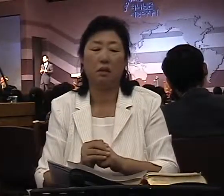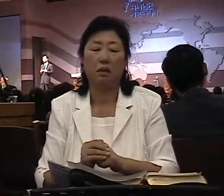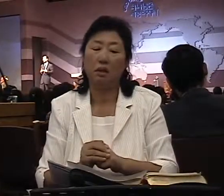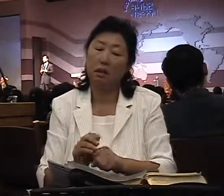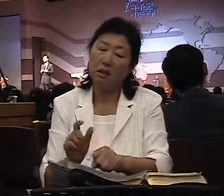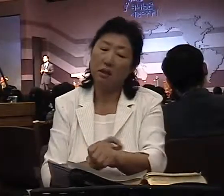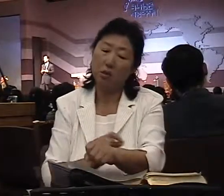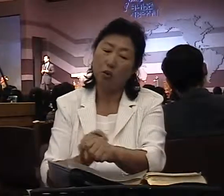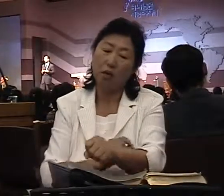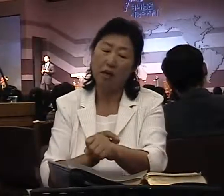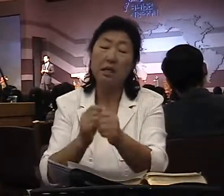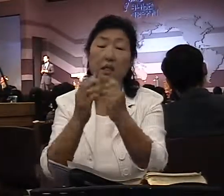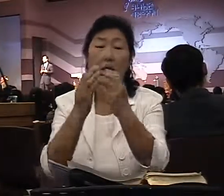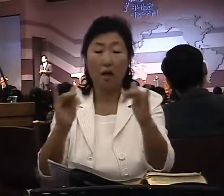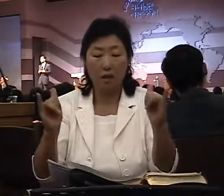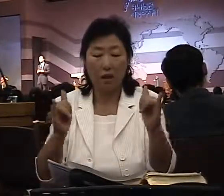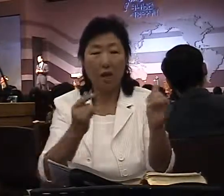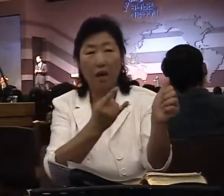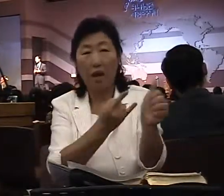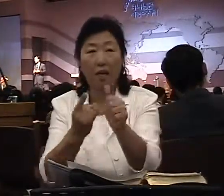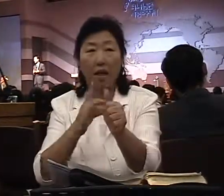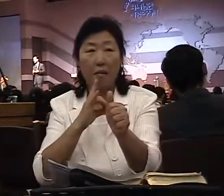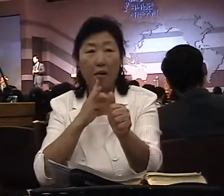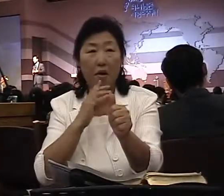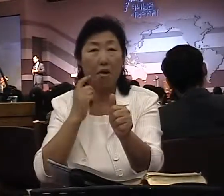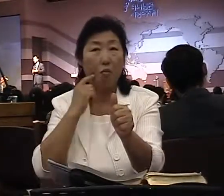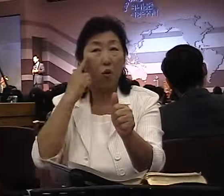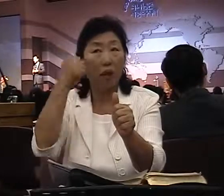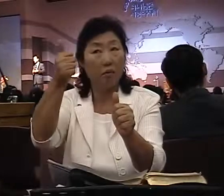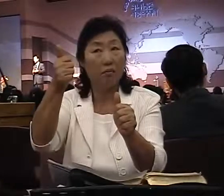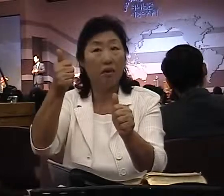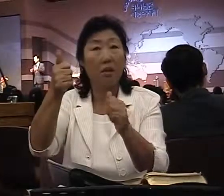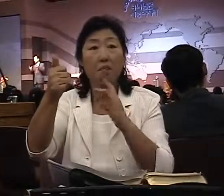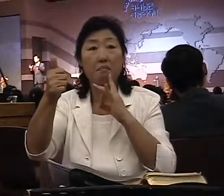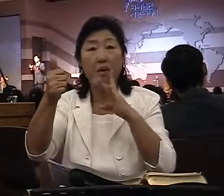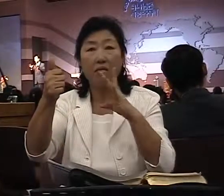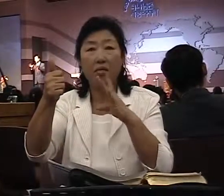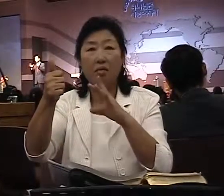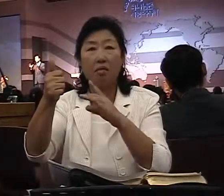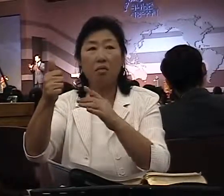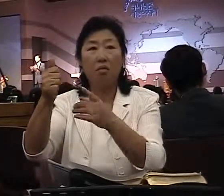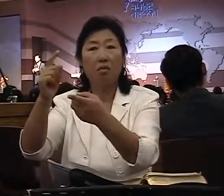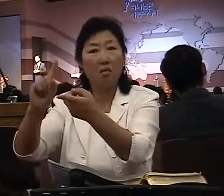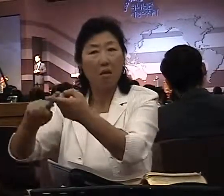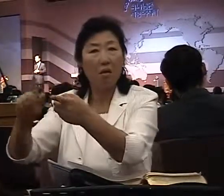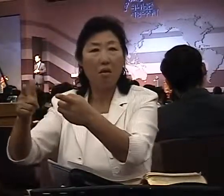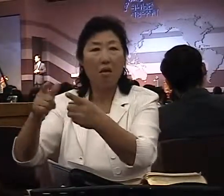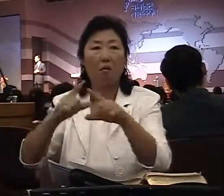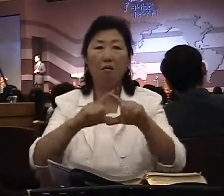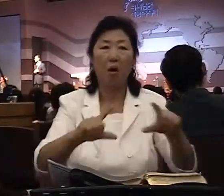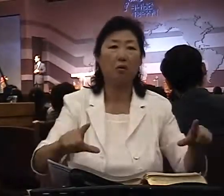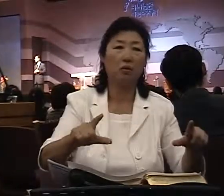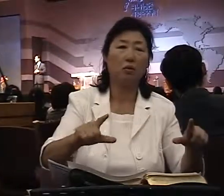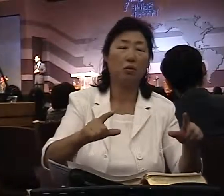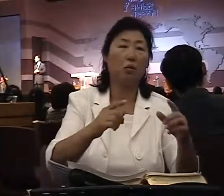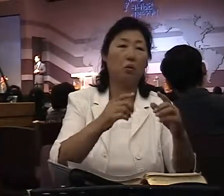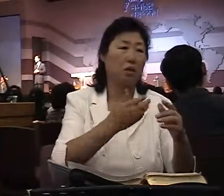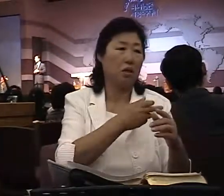특수한 자들에게만 해당되는, 무슨 목회자들에게만 해당되는, 평신도 지도자들에게만 해당되는 말씀이 아니에요.